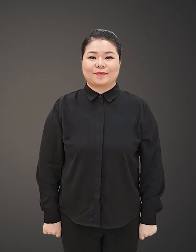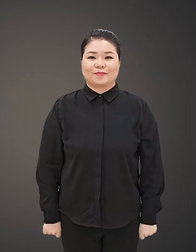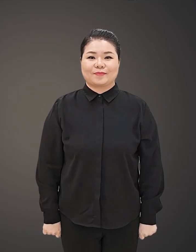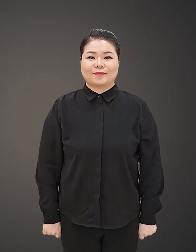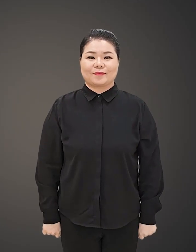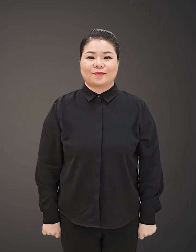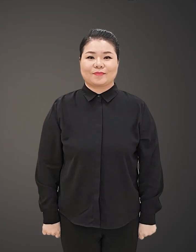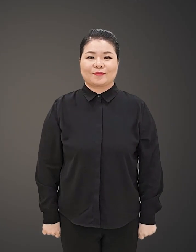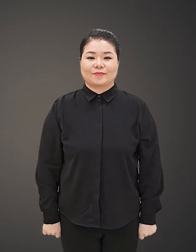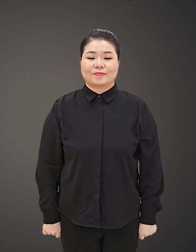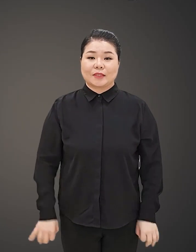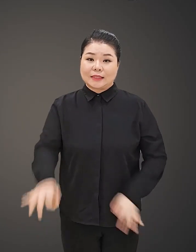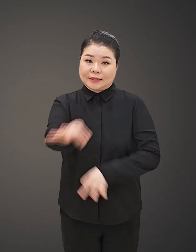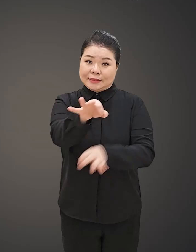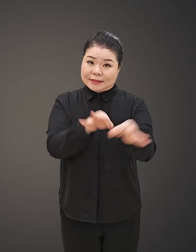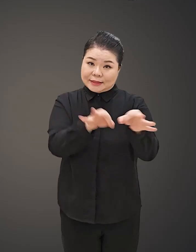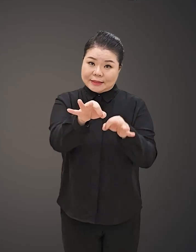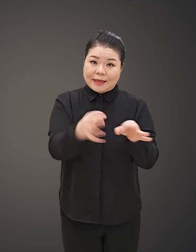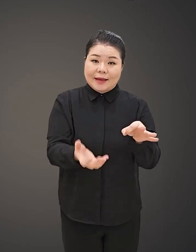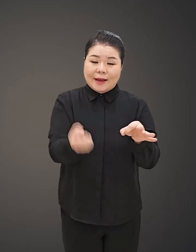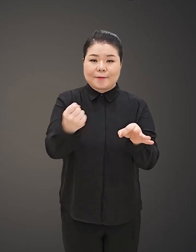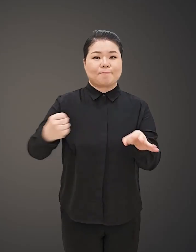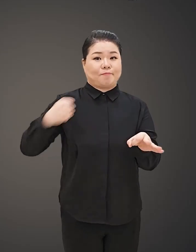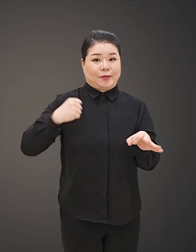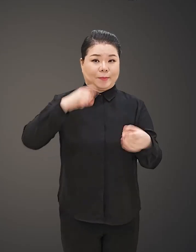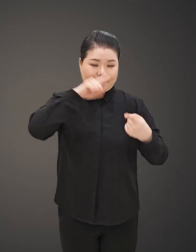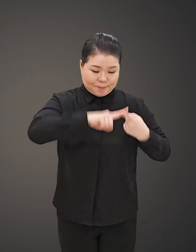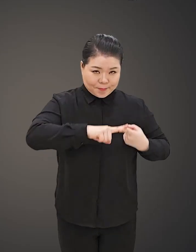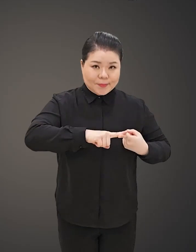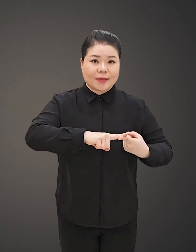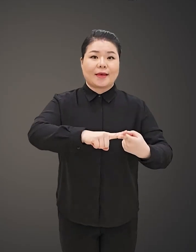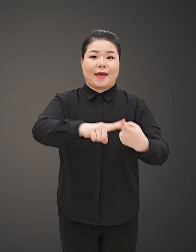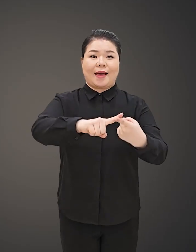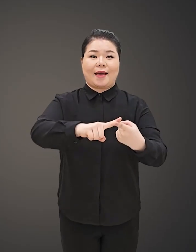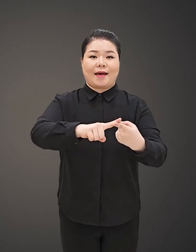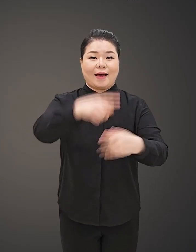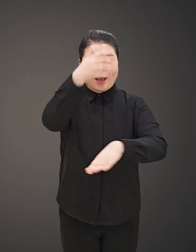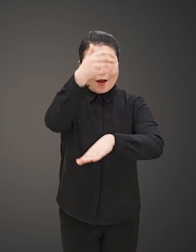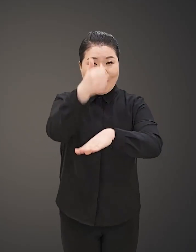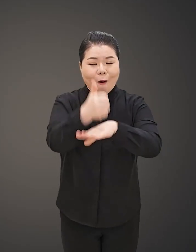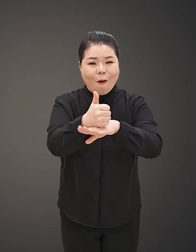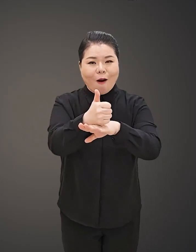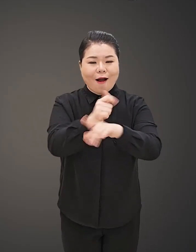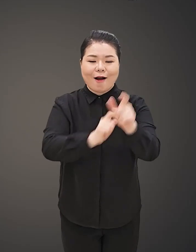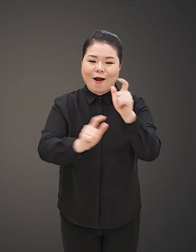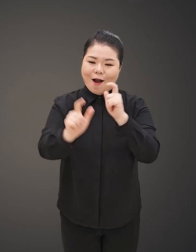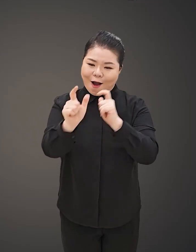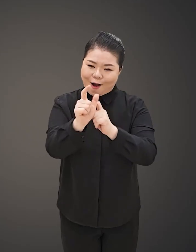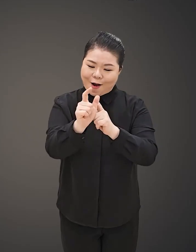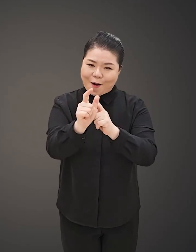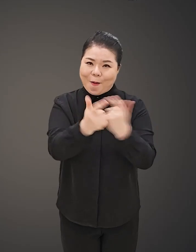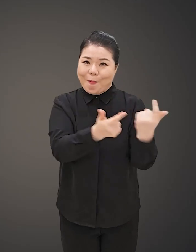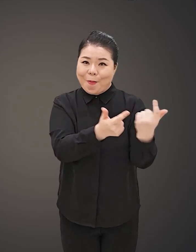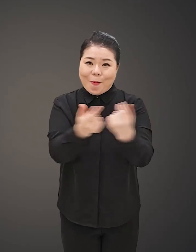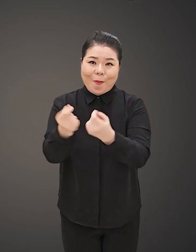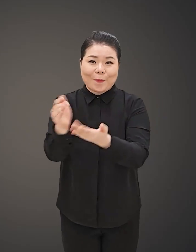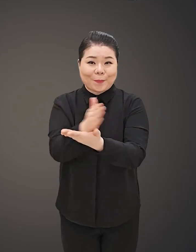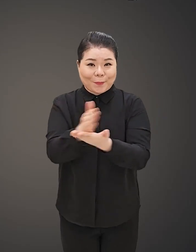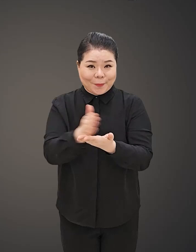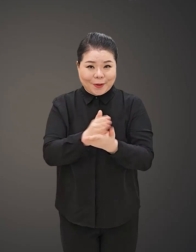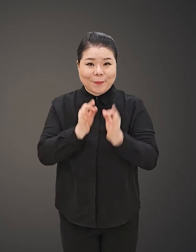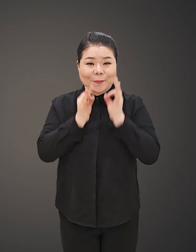때문입니다. 시장이 지닌 활력을 고스란히 유지하면서도 그 열매를 좀 더 공평하게 나누려